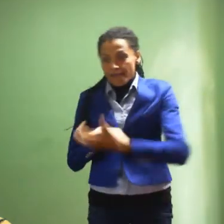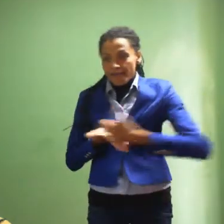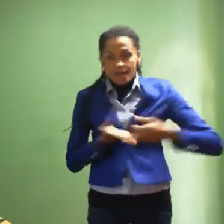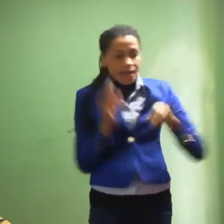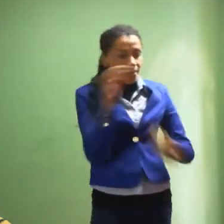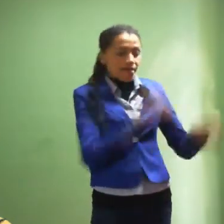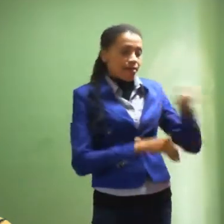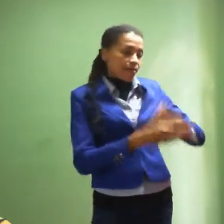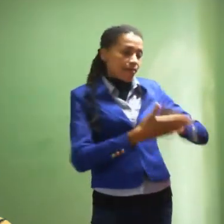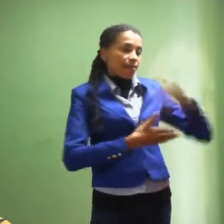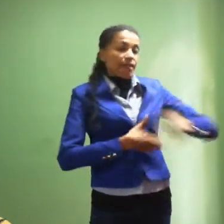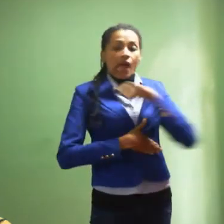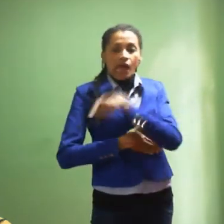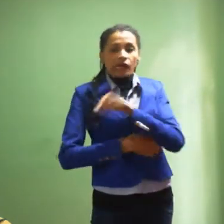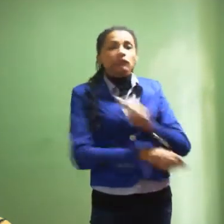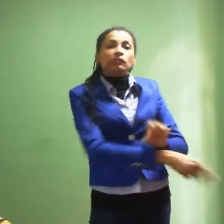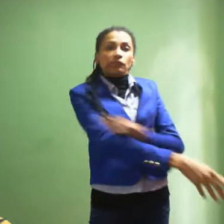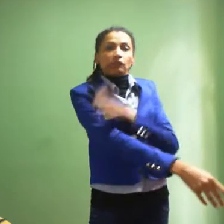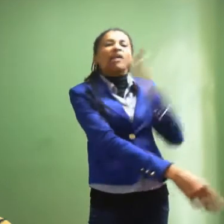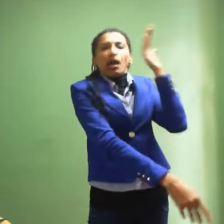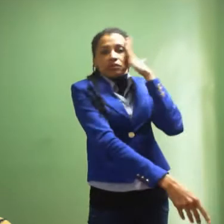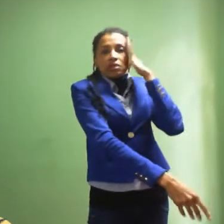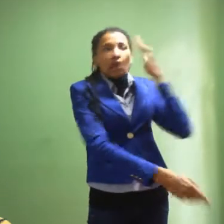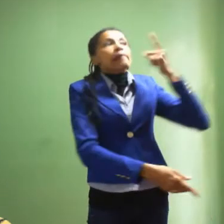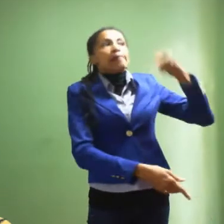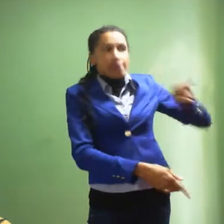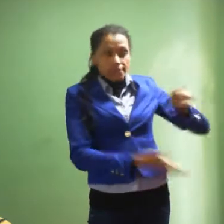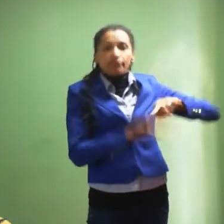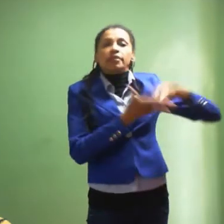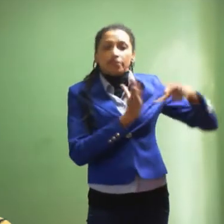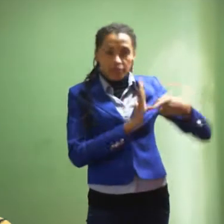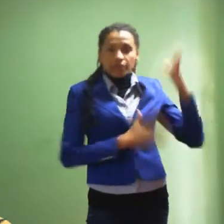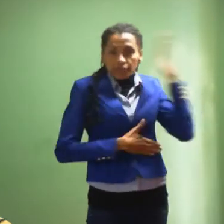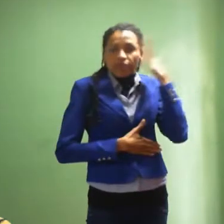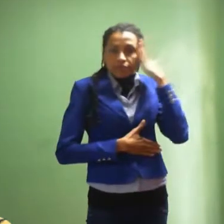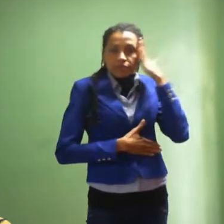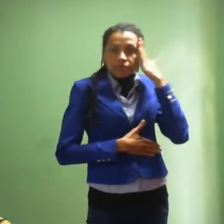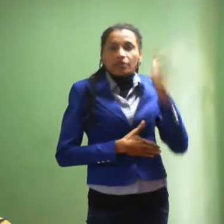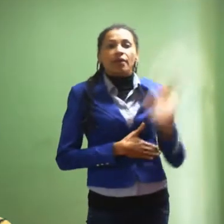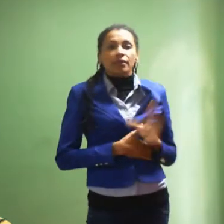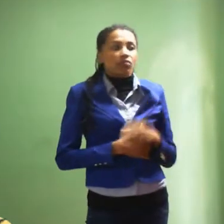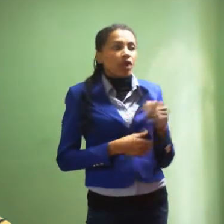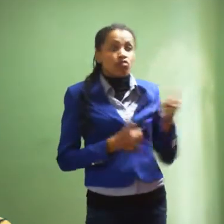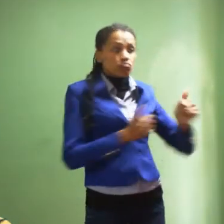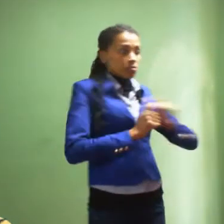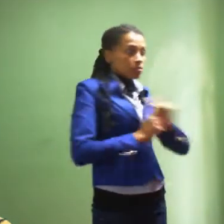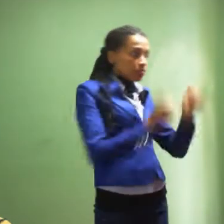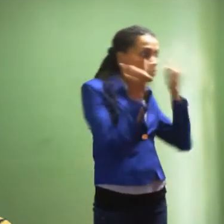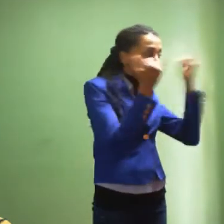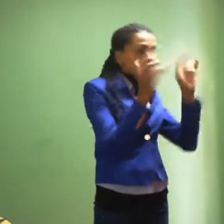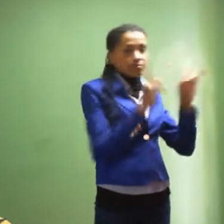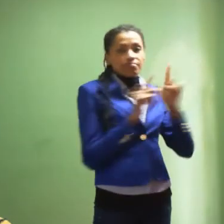altamente significativos para ellos, tienen un sentido muy claro para ellos y no son nada externo.